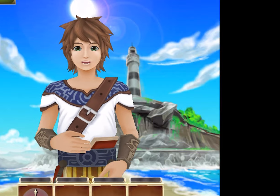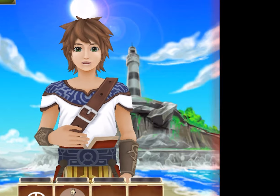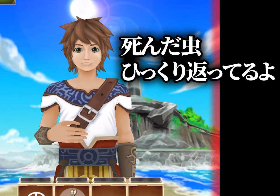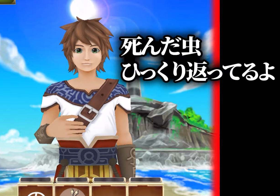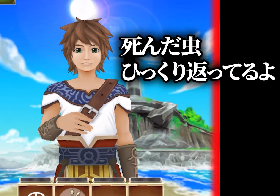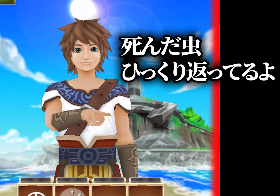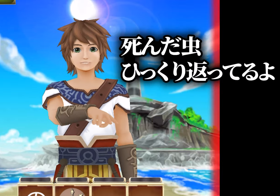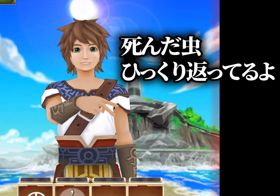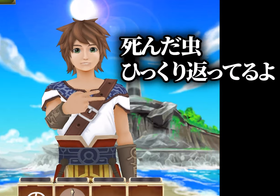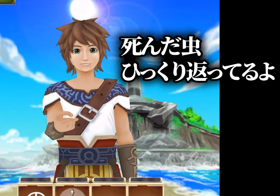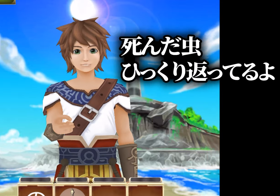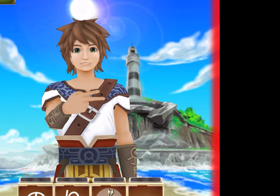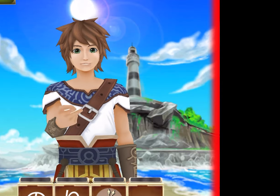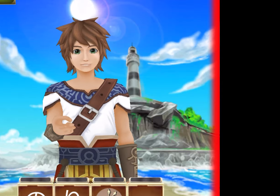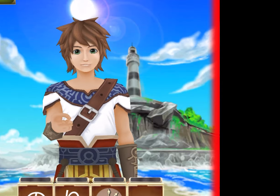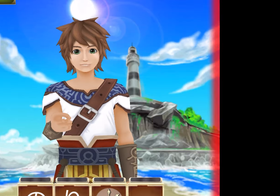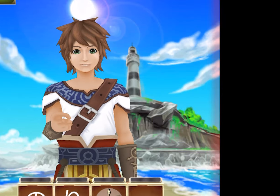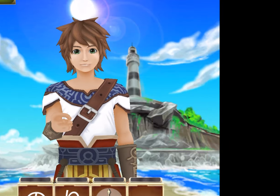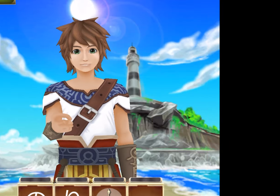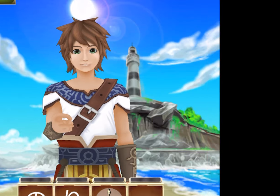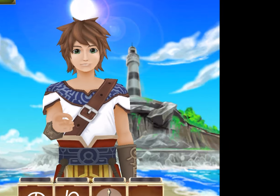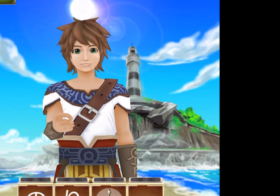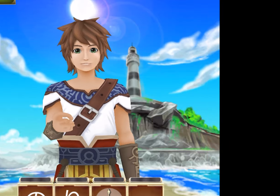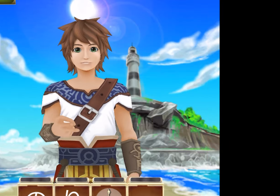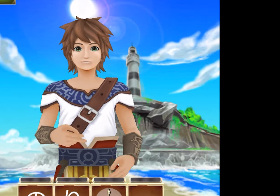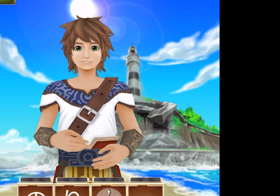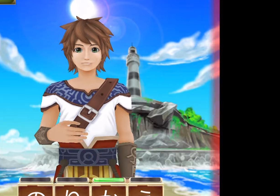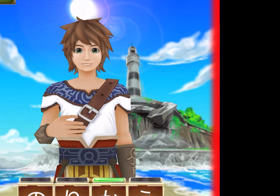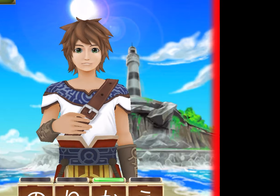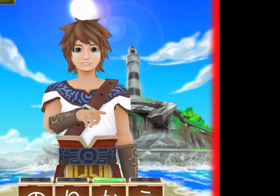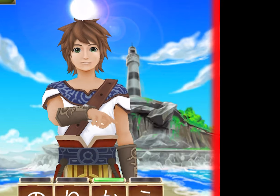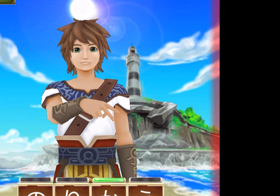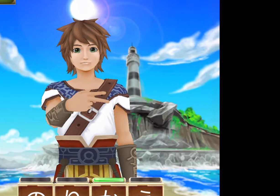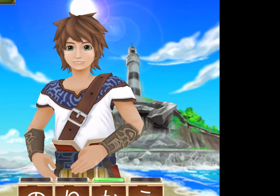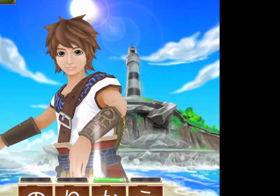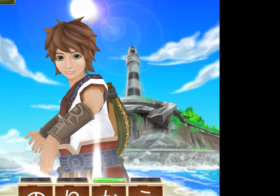え、死んだ虫ひっり返ってるよ乗り、乗り物乗り物乗り換え